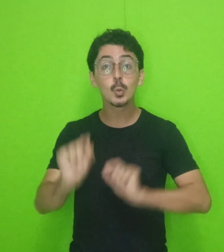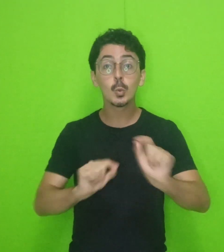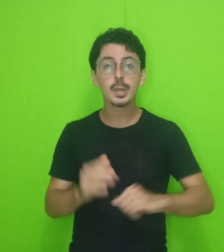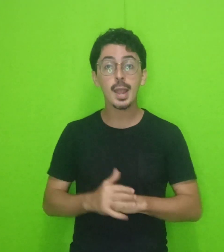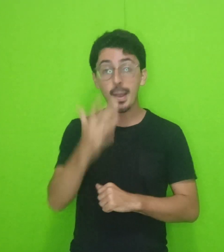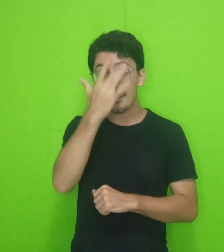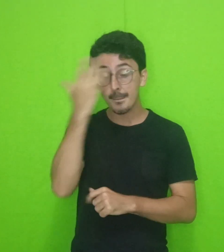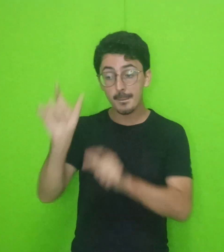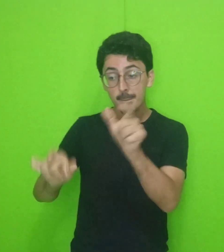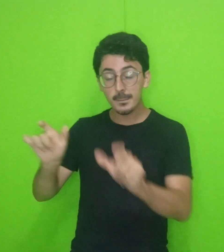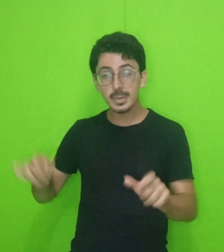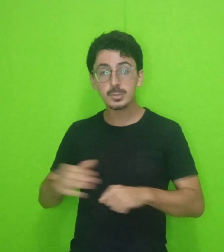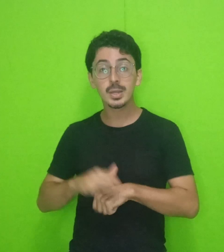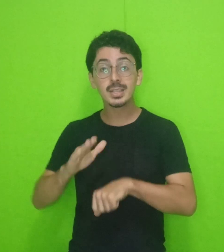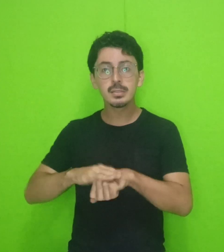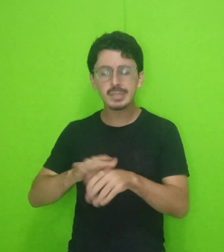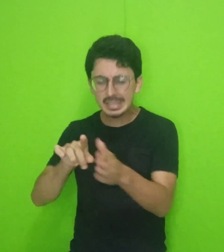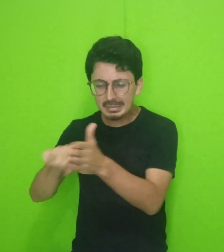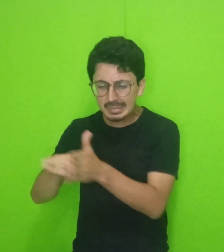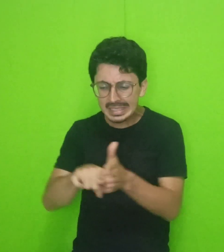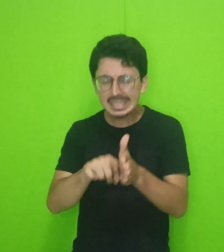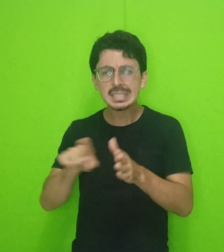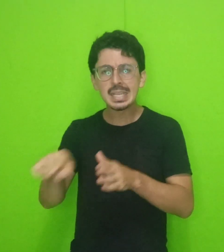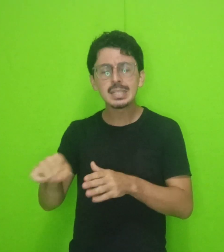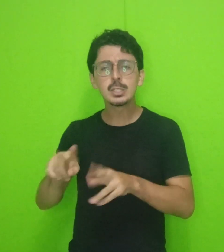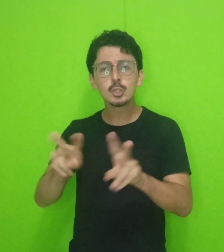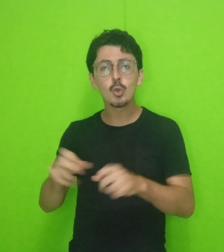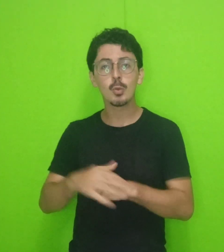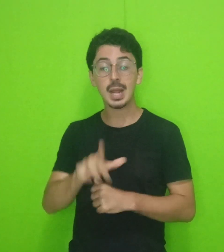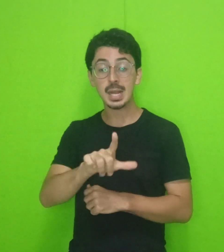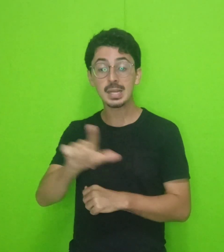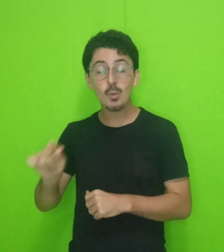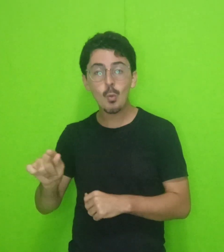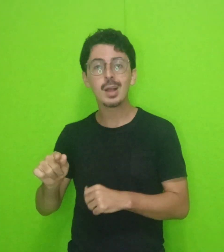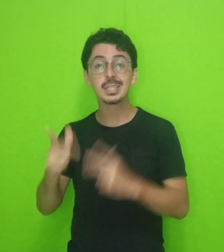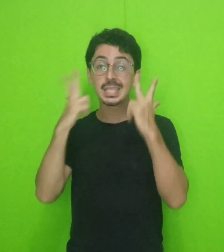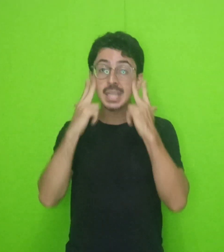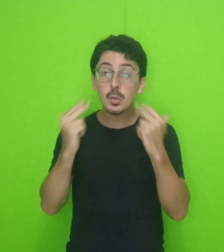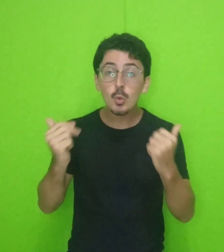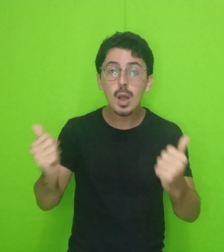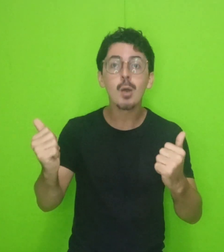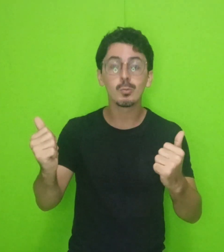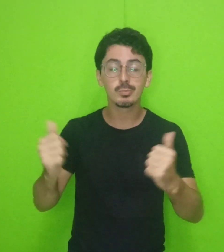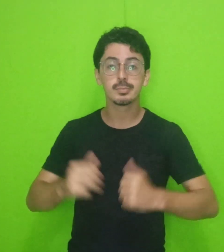de processamento da linguagem natural, o PLN, do Núcleo